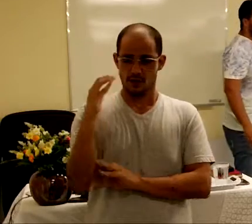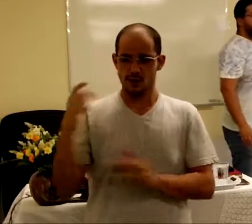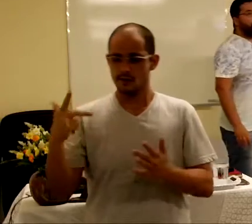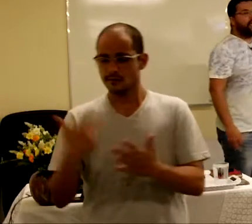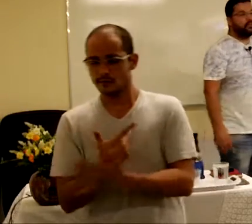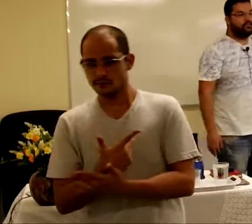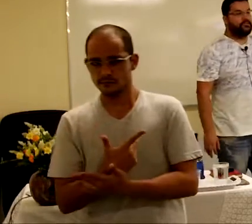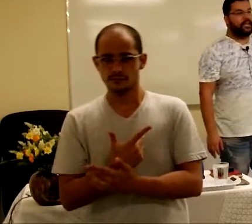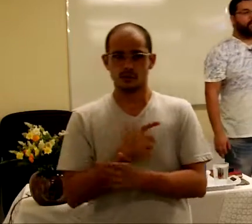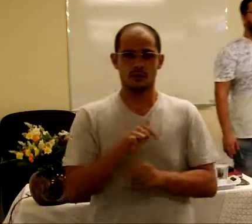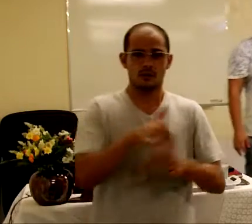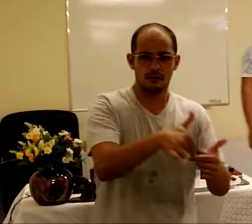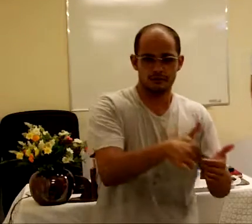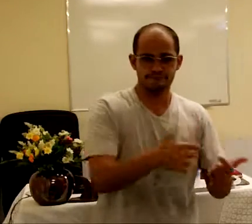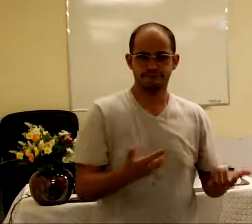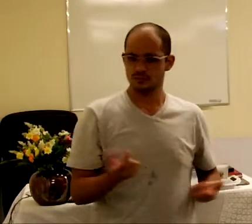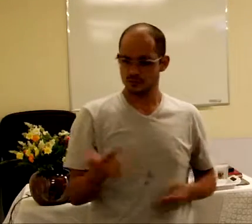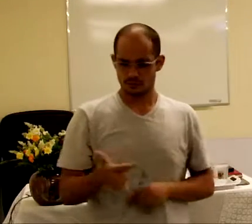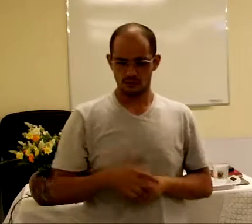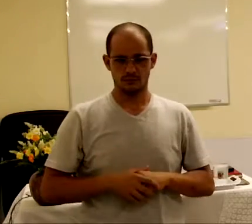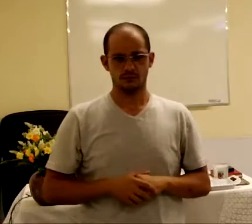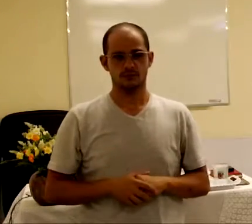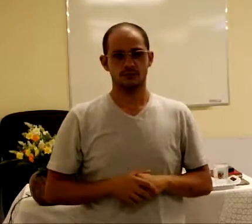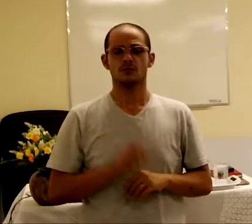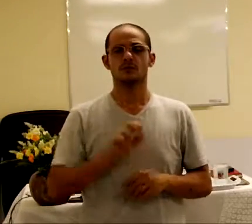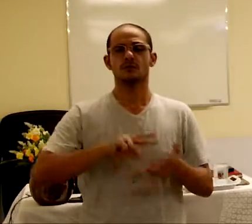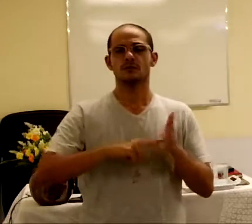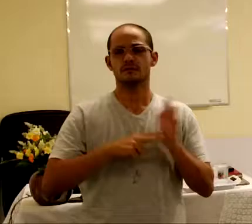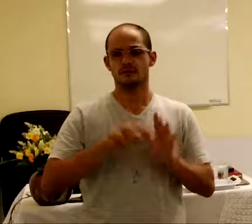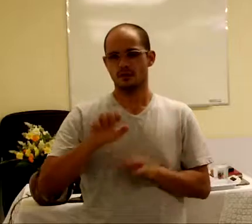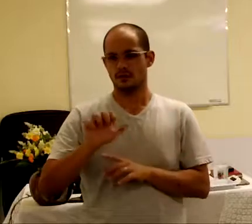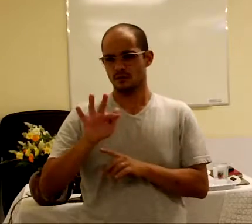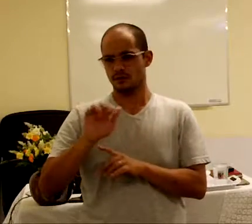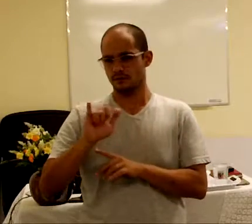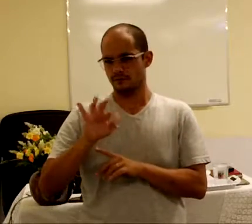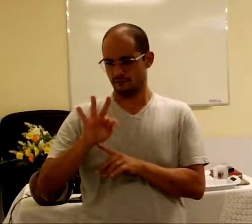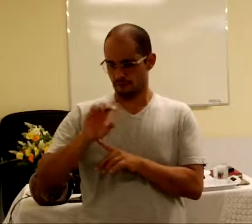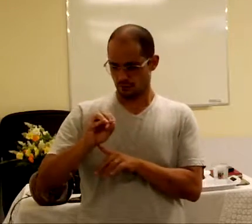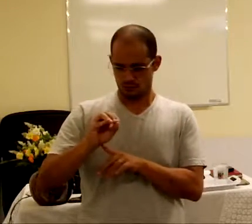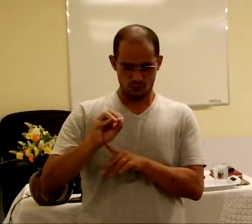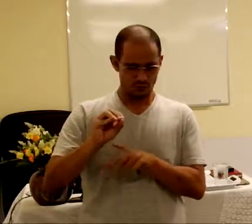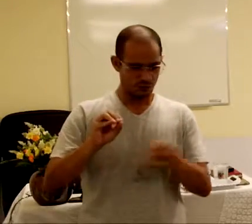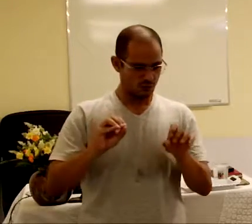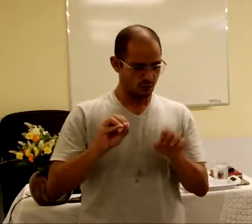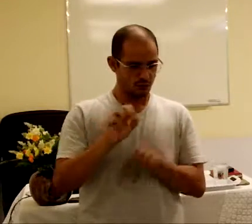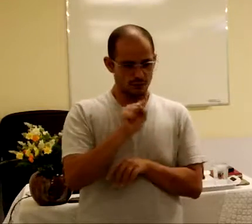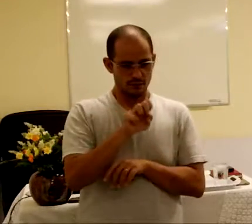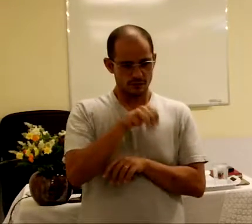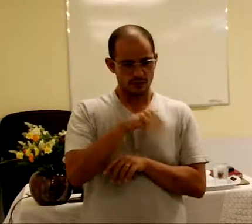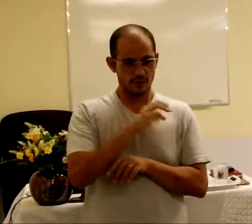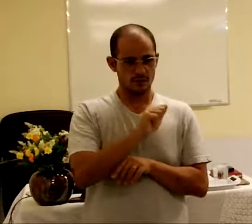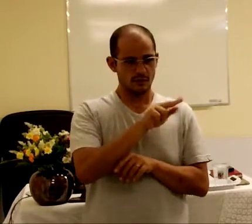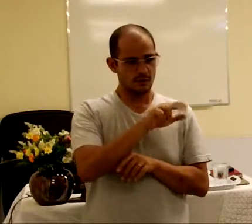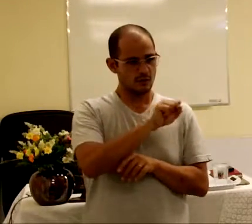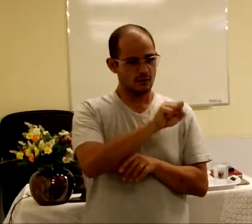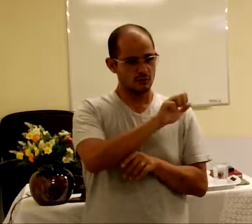causa. O que é isso? O que é efeito sem causa? O que é isso? Alguém ajuda? Efeito sem causa. Dá um exemplo.